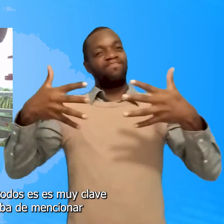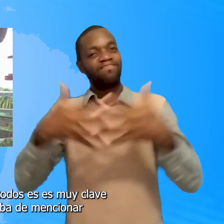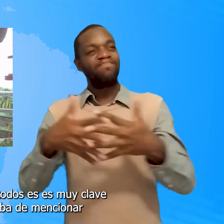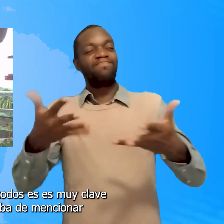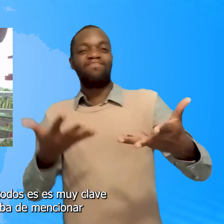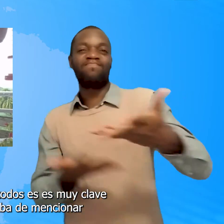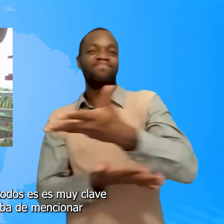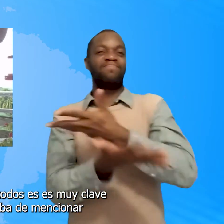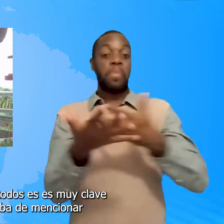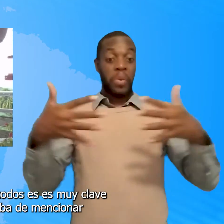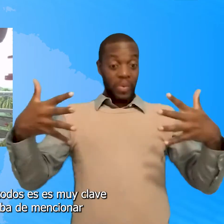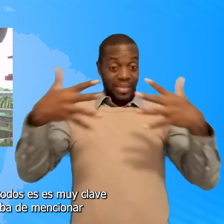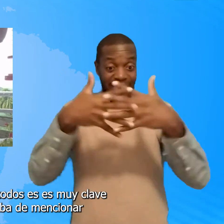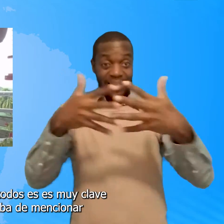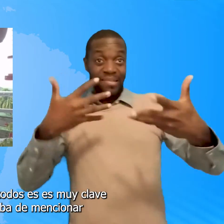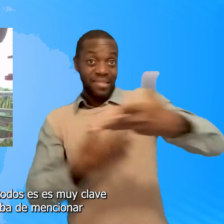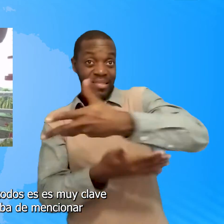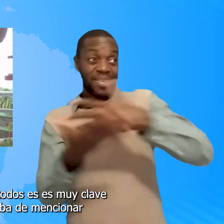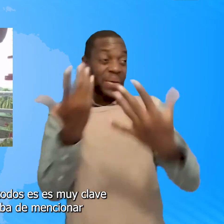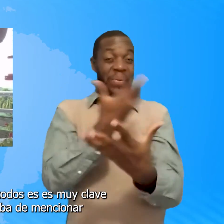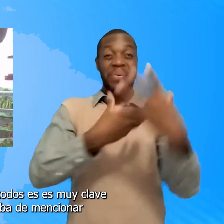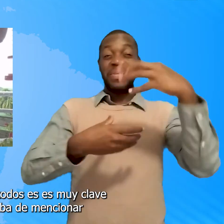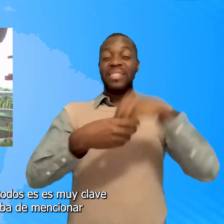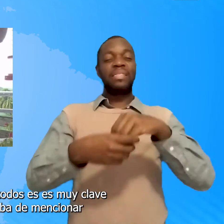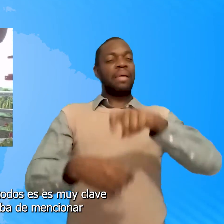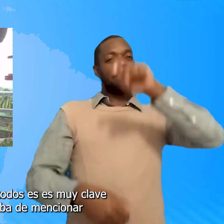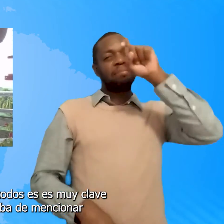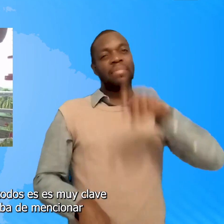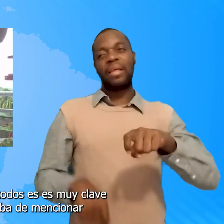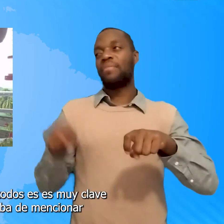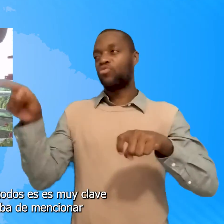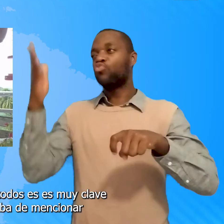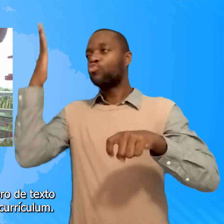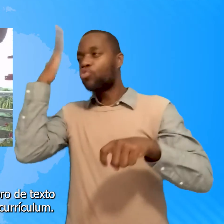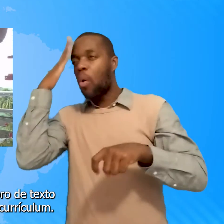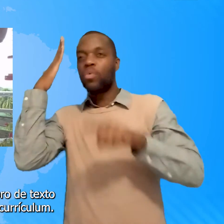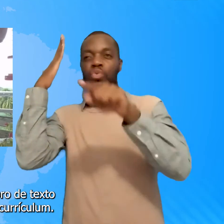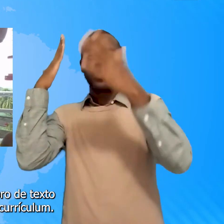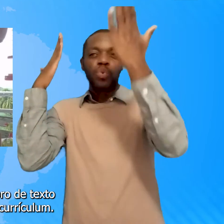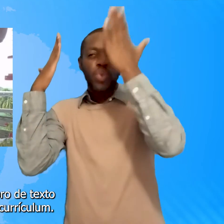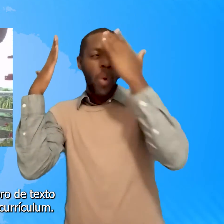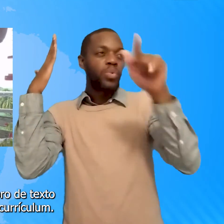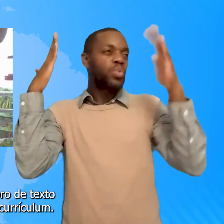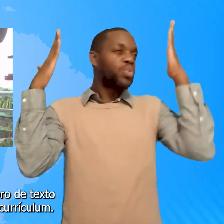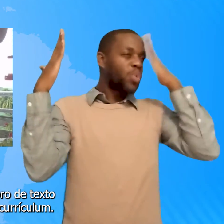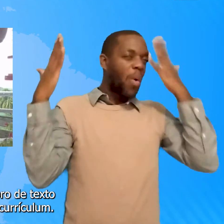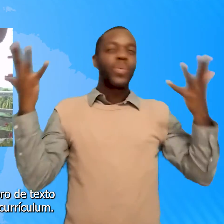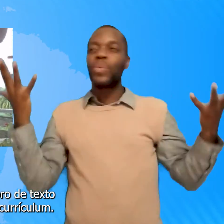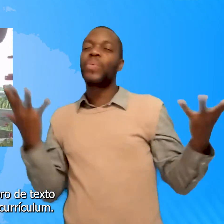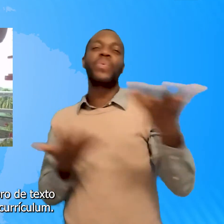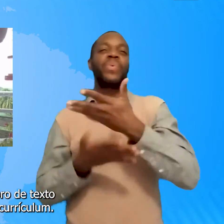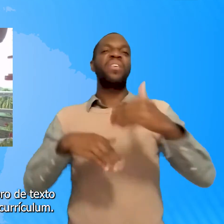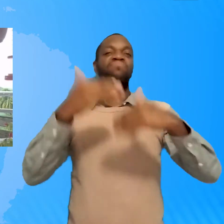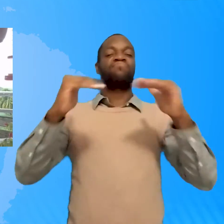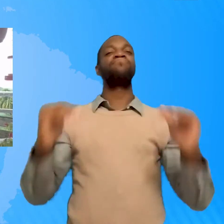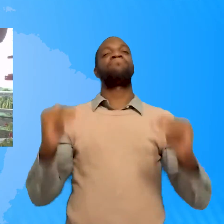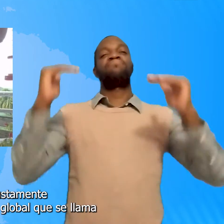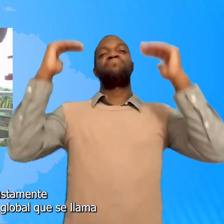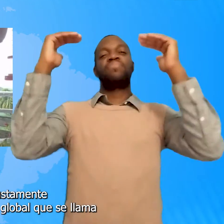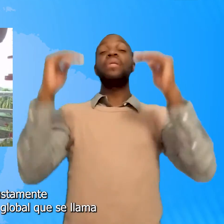conocimiento de todos. Es muy clave lo que usted acaba de mencionar sobre un libro de texto y sobre el